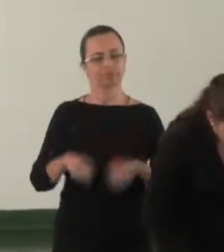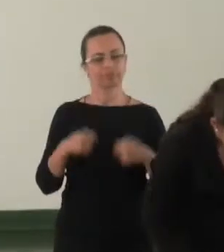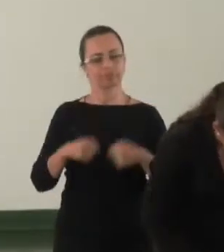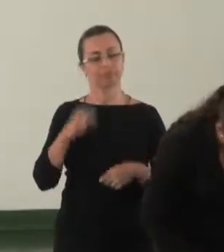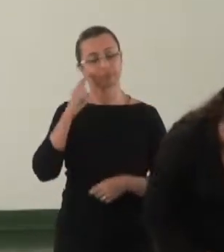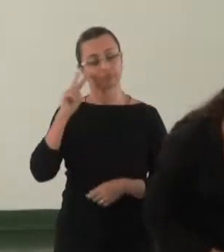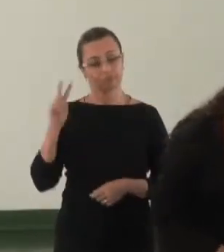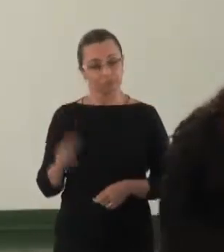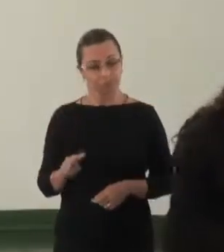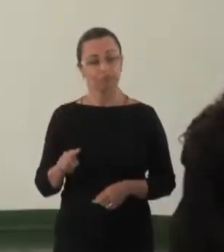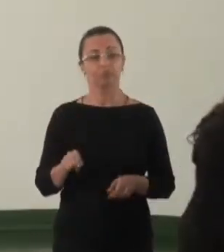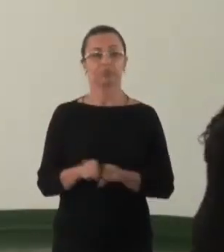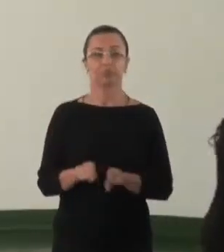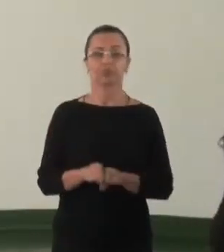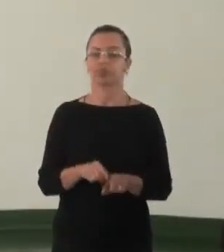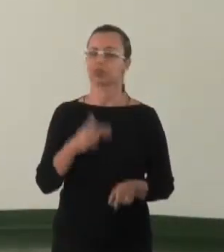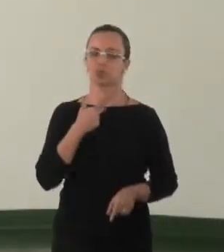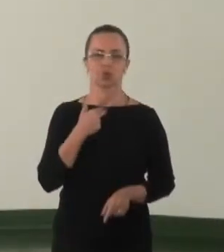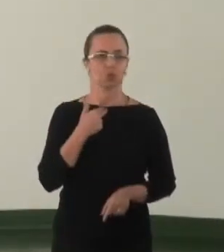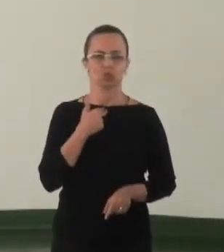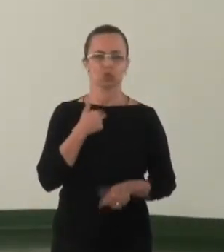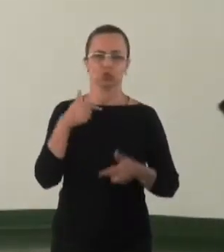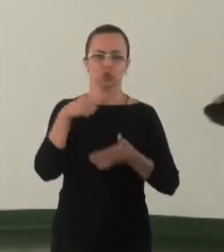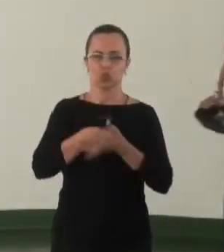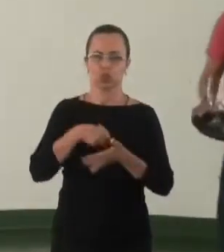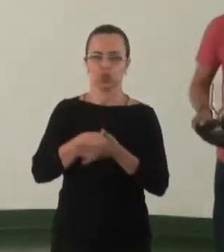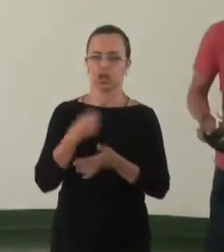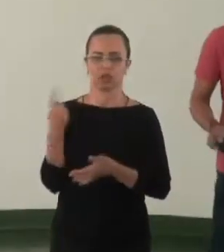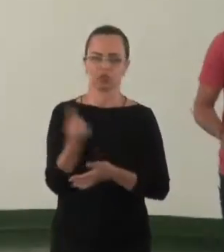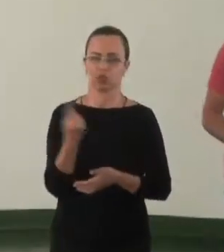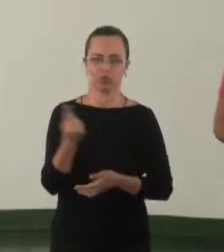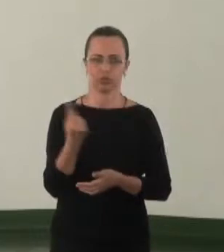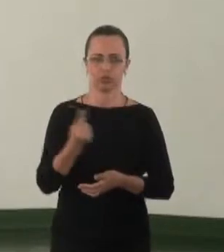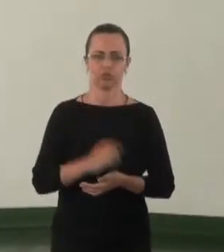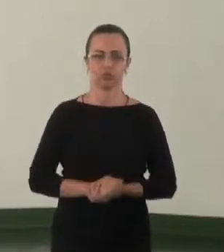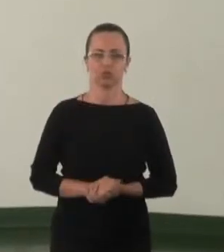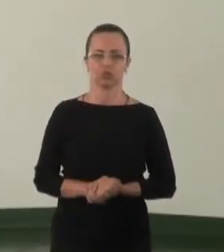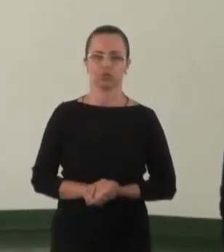ser observados. Eles não podem lutar sozinhos.